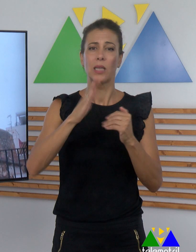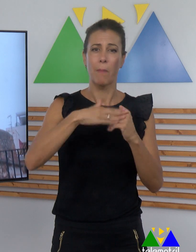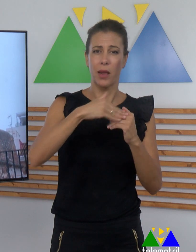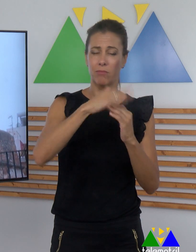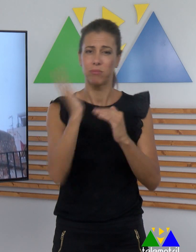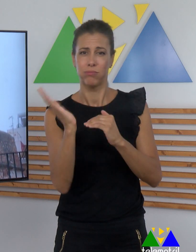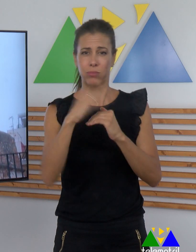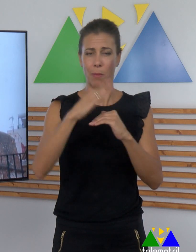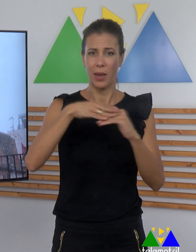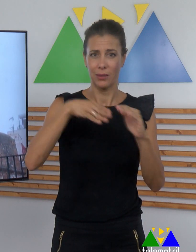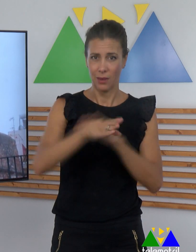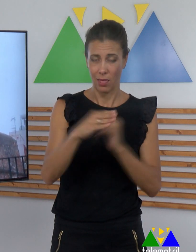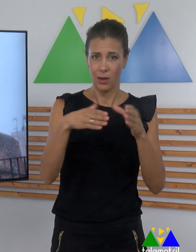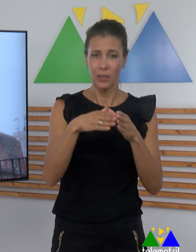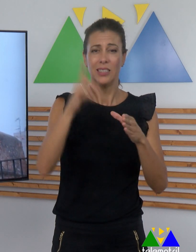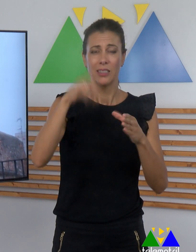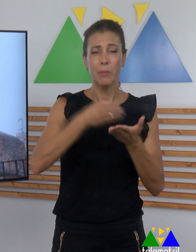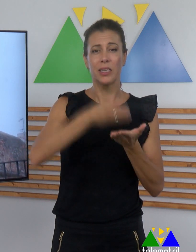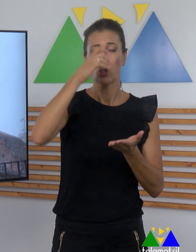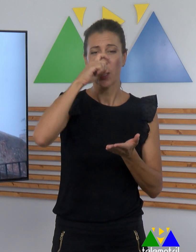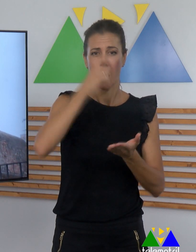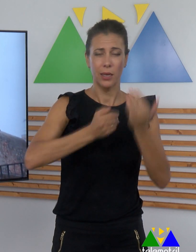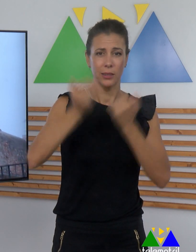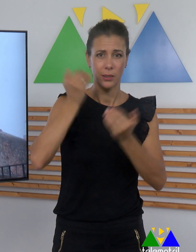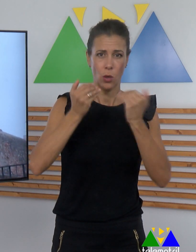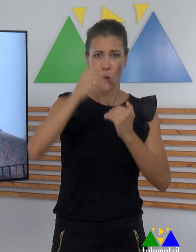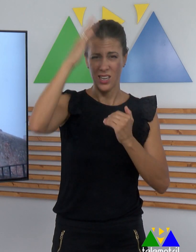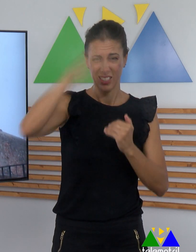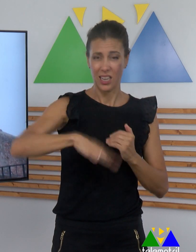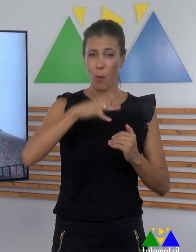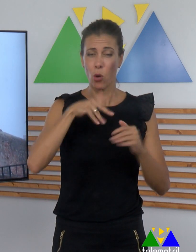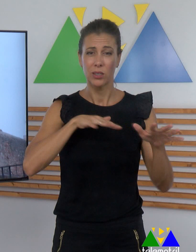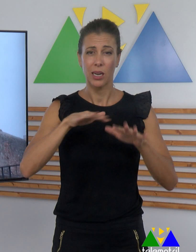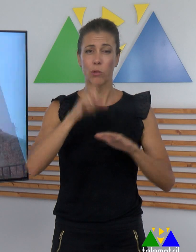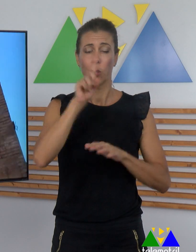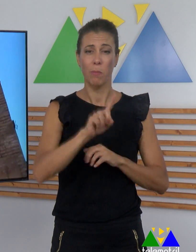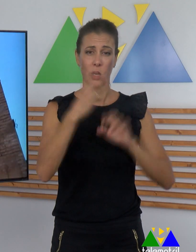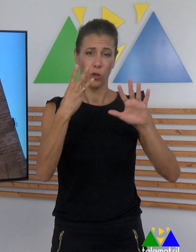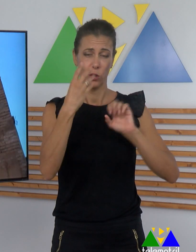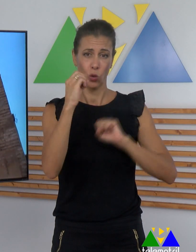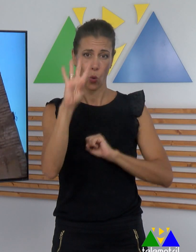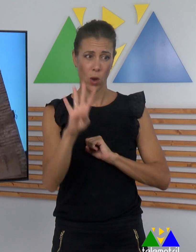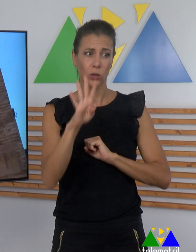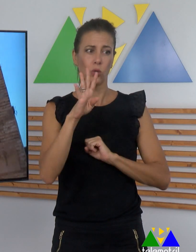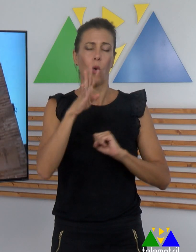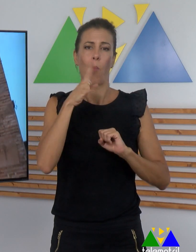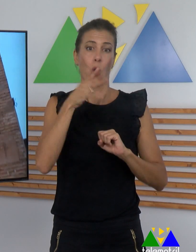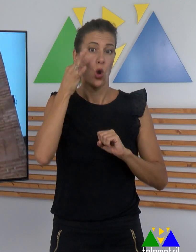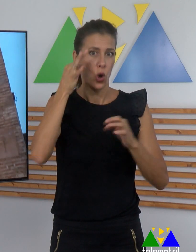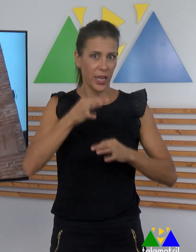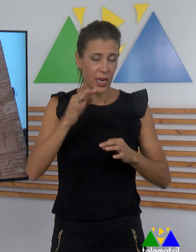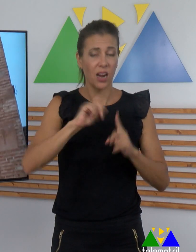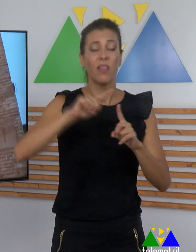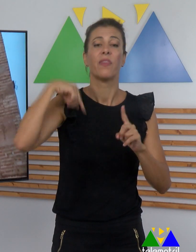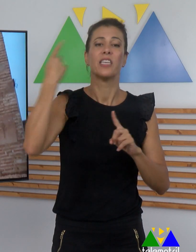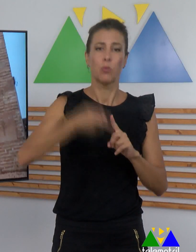entrada de la iglesia. Y la torre antigua, esa torre antigua que se cae con los terremotos de 1804, que es la torre original de la iglesia, y